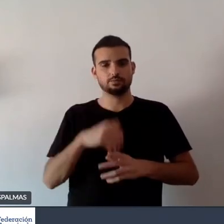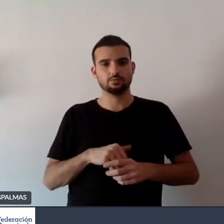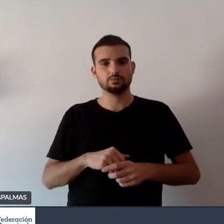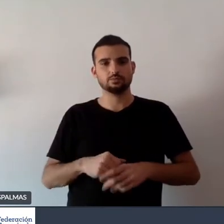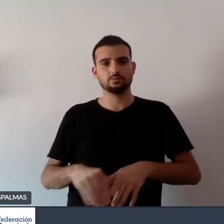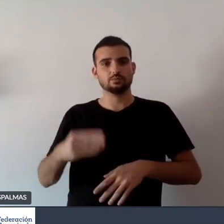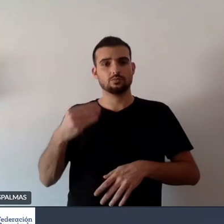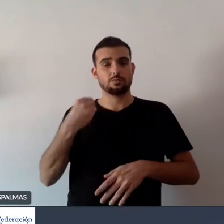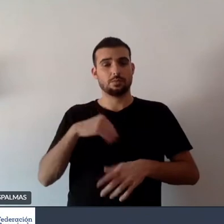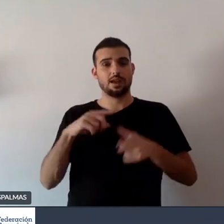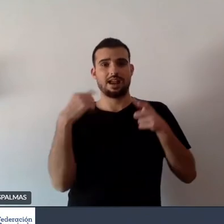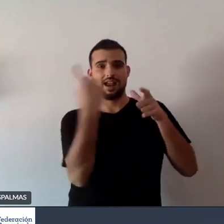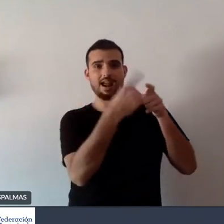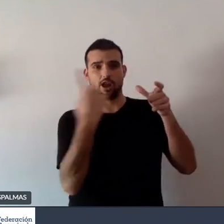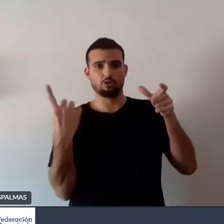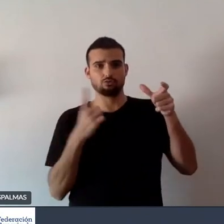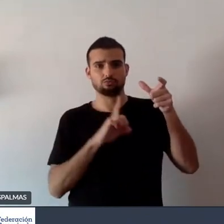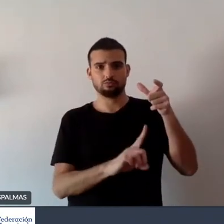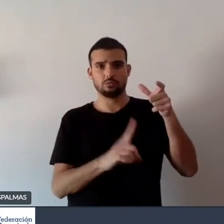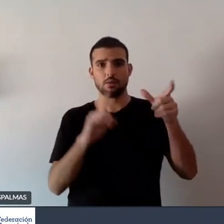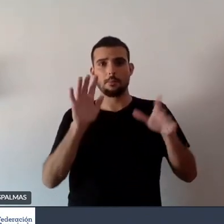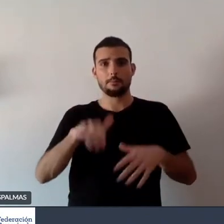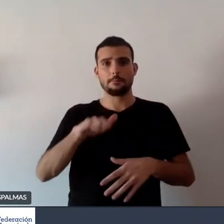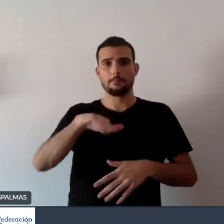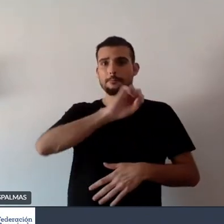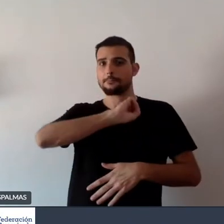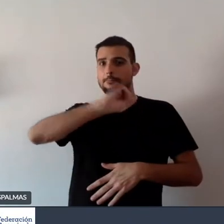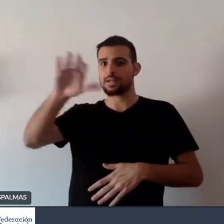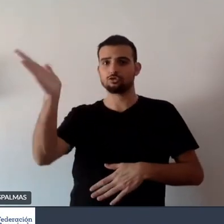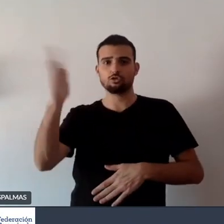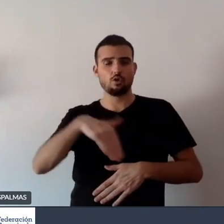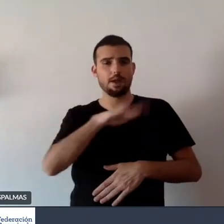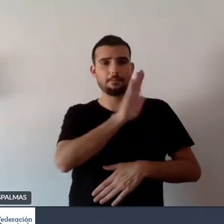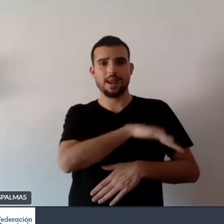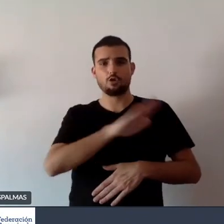debajo del aro, no hay pase, mano a mano, poste bajo.